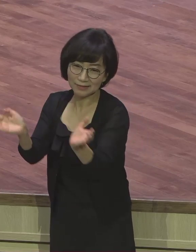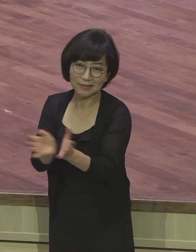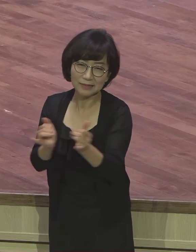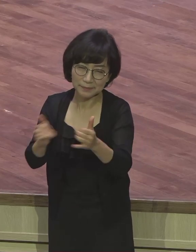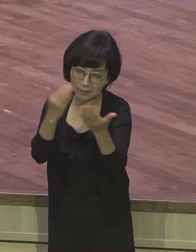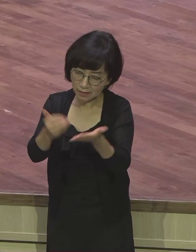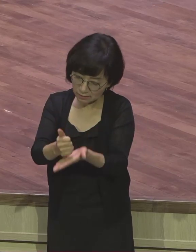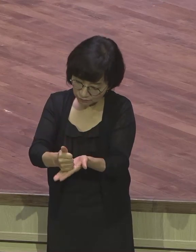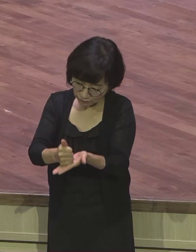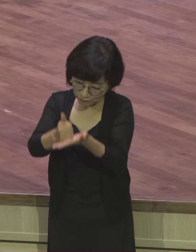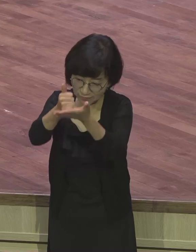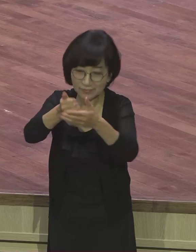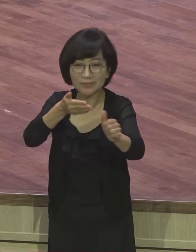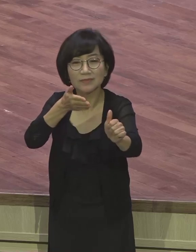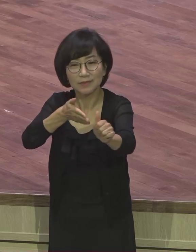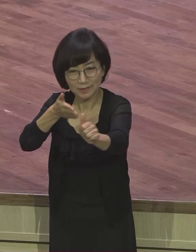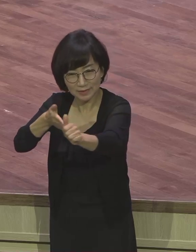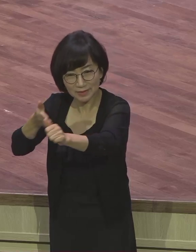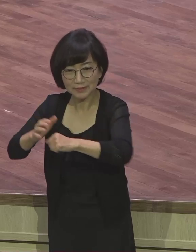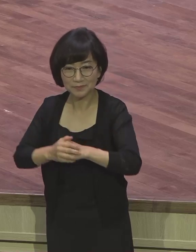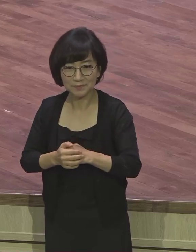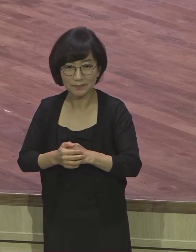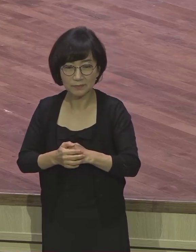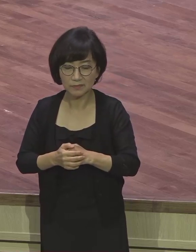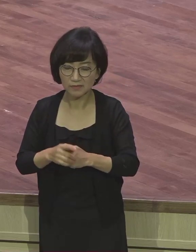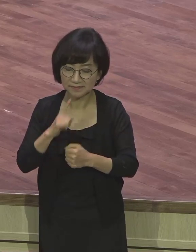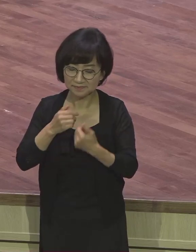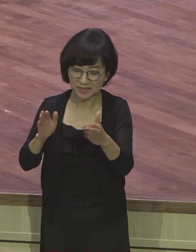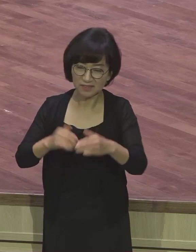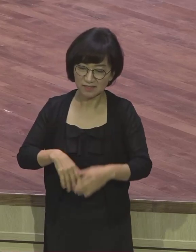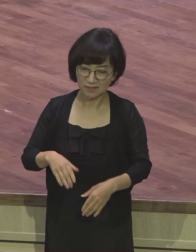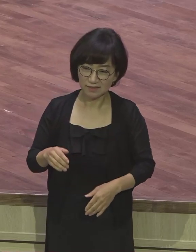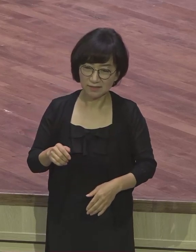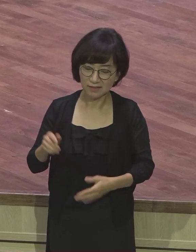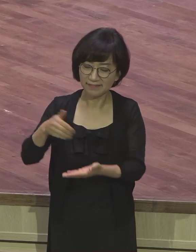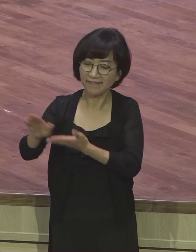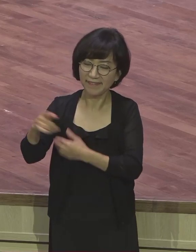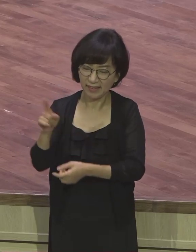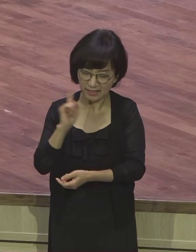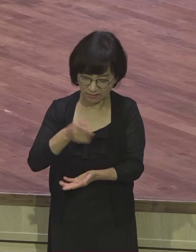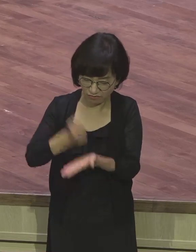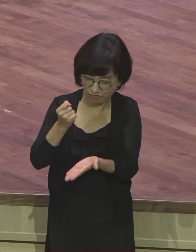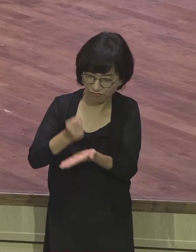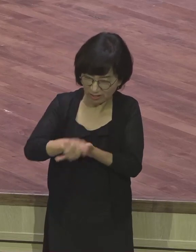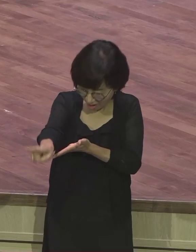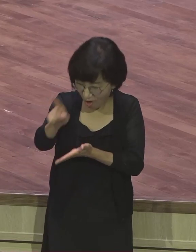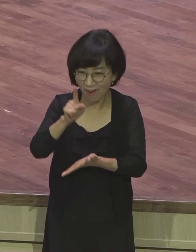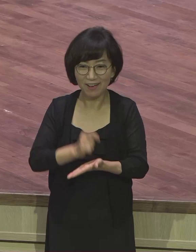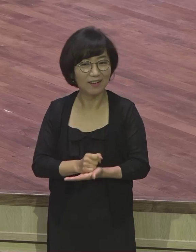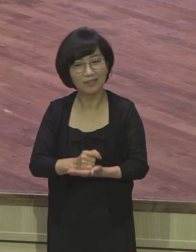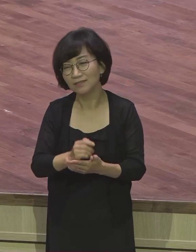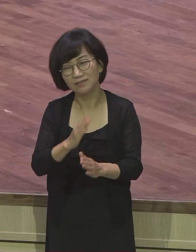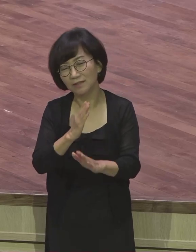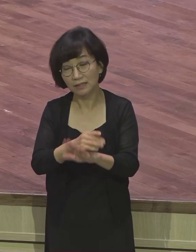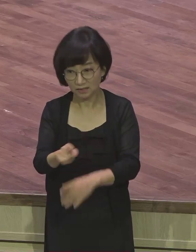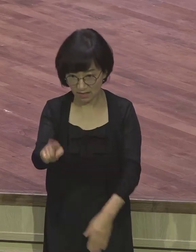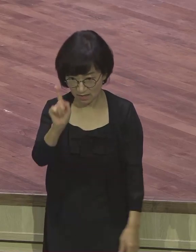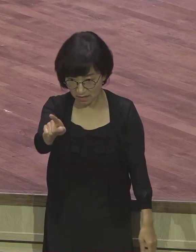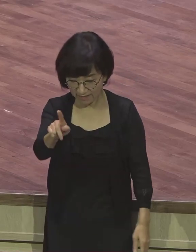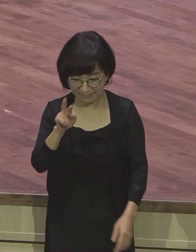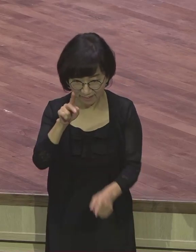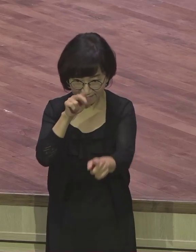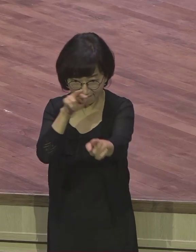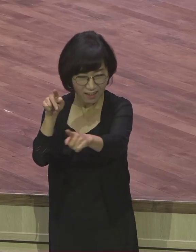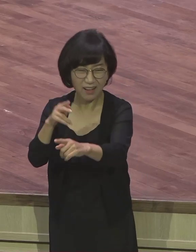아멘. 소중하게 봐요. 어디 함부로 말하고 함부로 흉보고 함부로 판단하고 함부로 지적하고